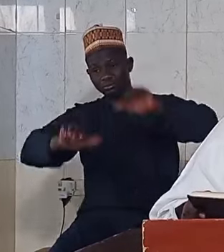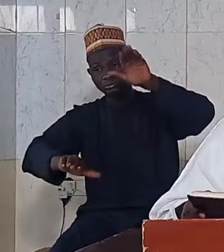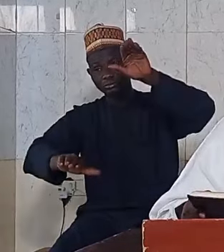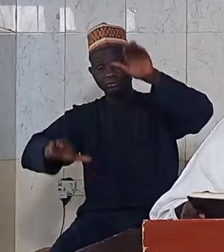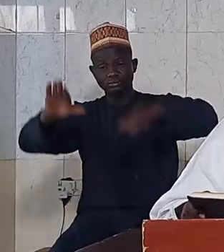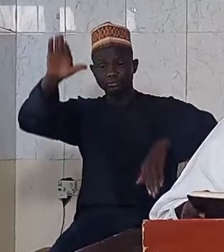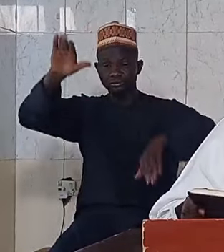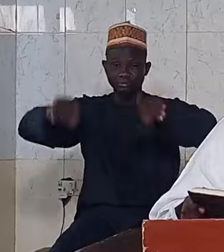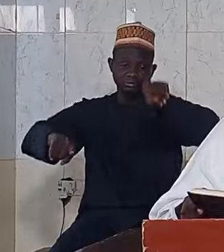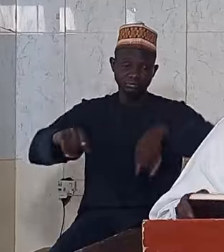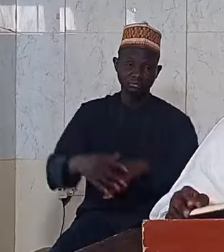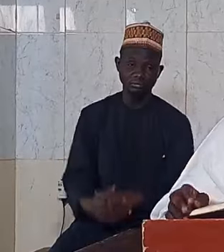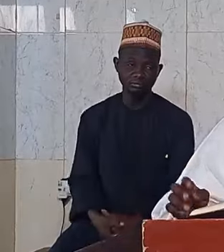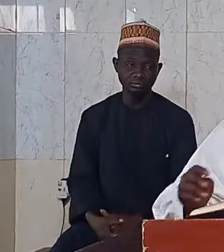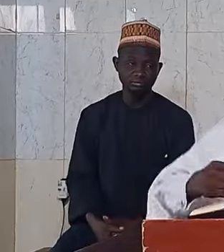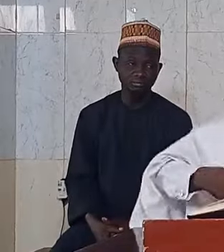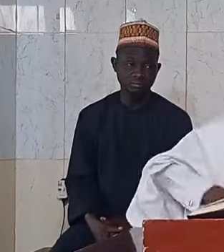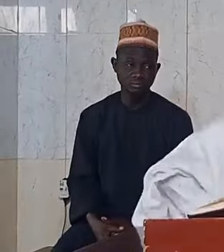ko ba ka mai